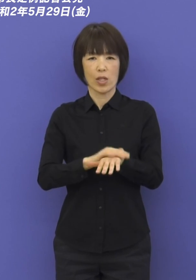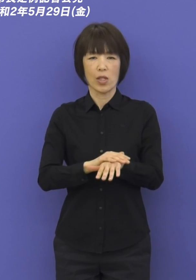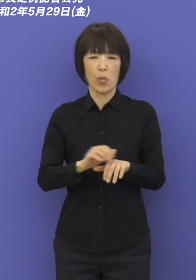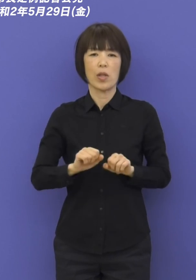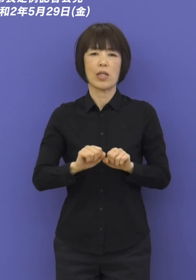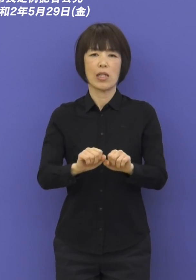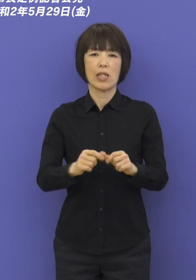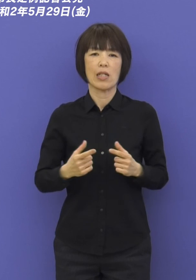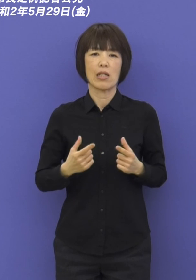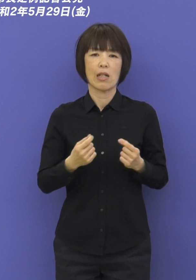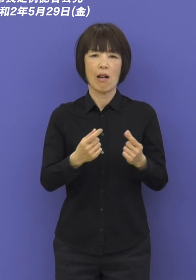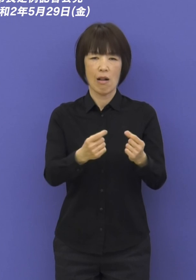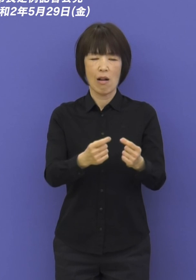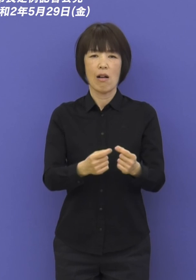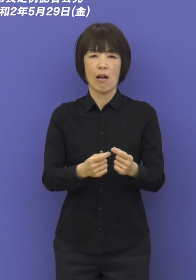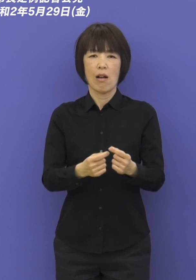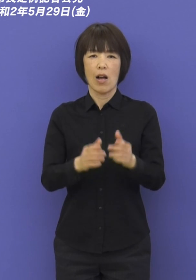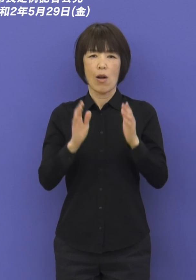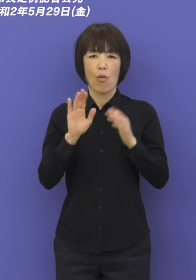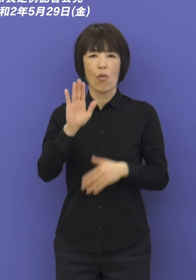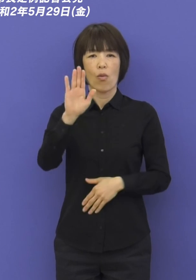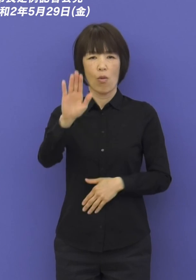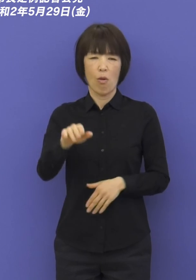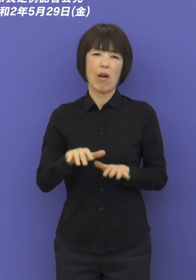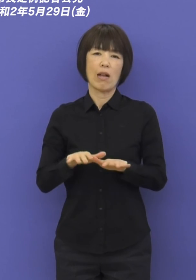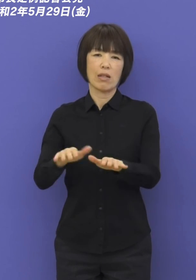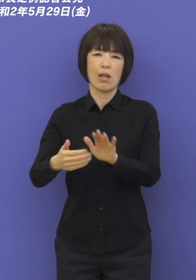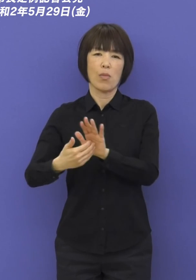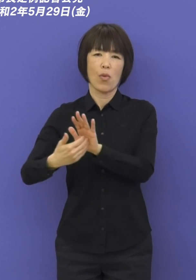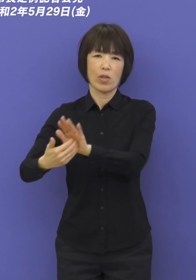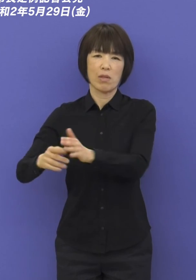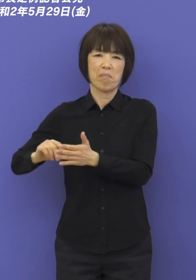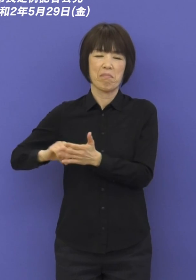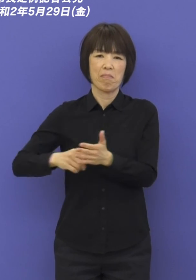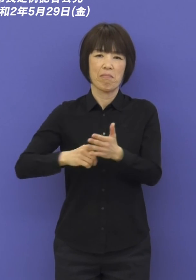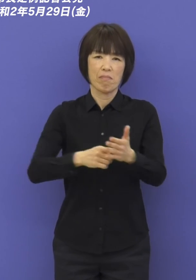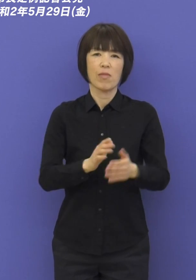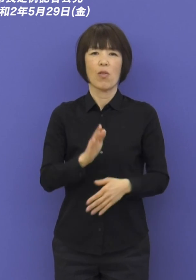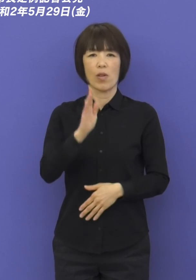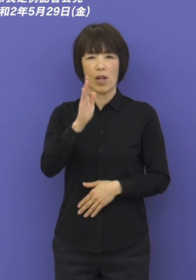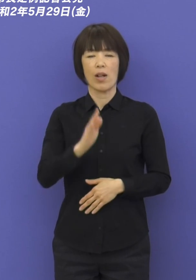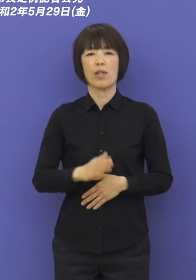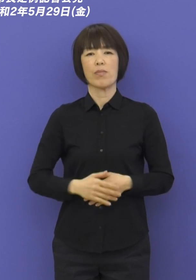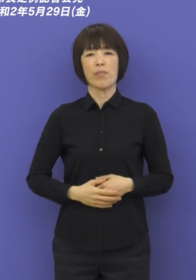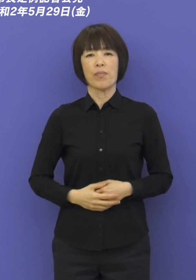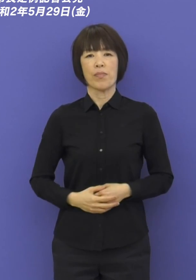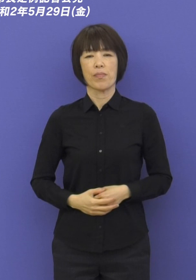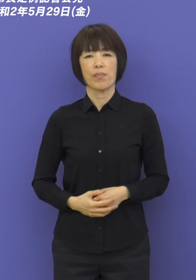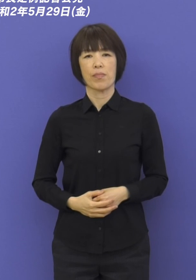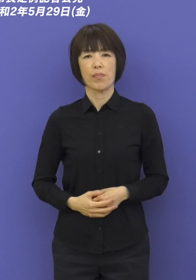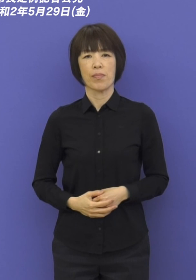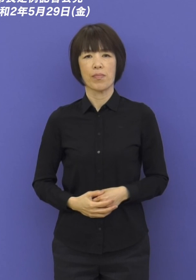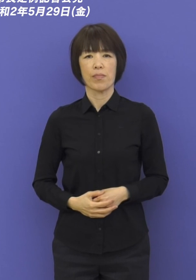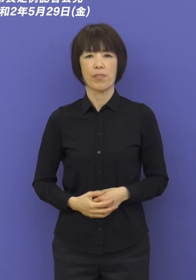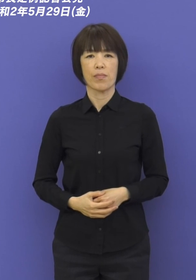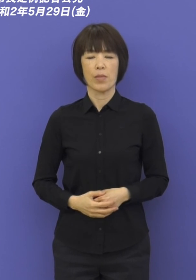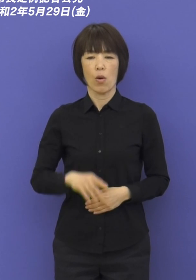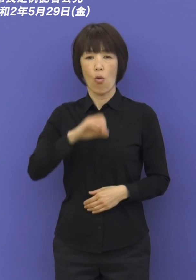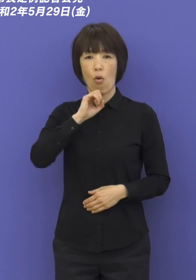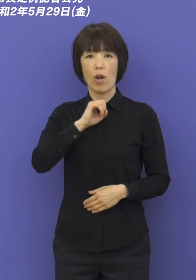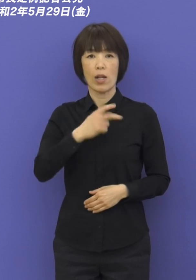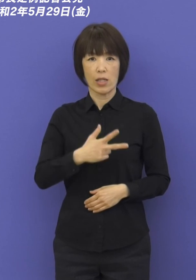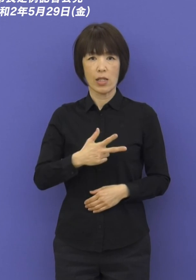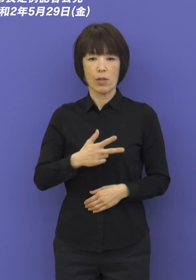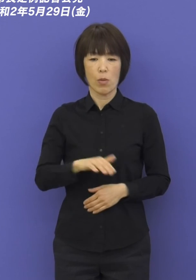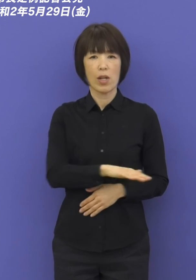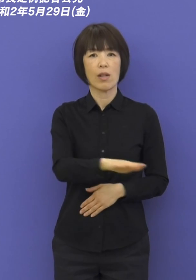実践していただき、今後も感染防止に努めていただきますようお願いいたします。本市としまし